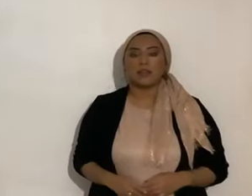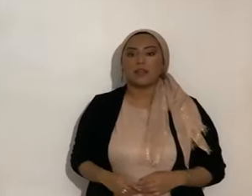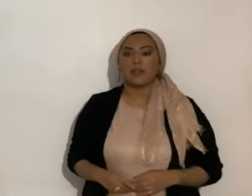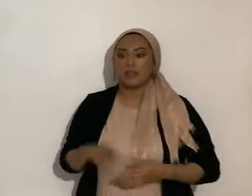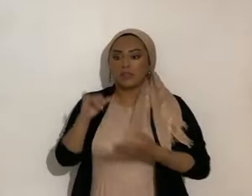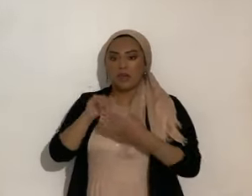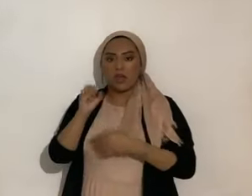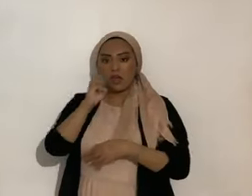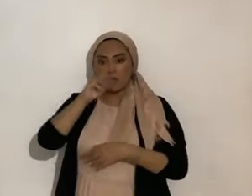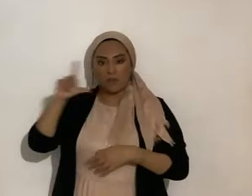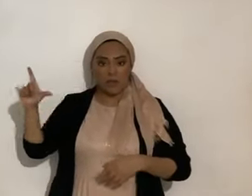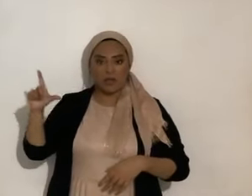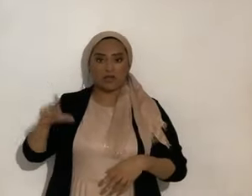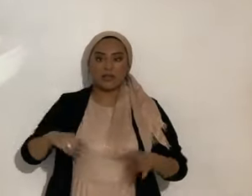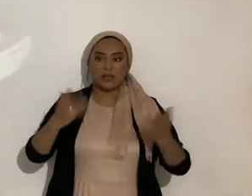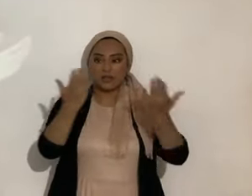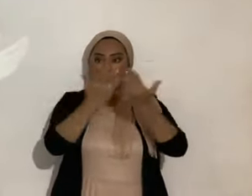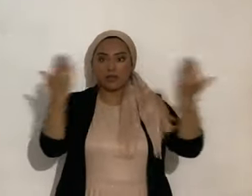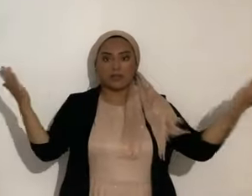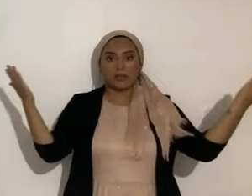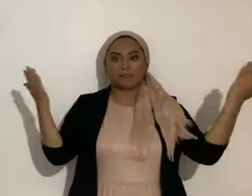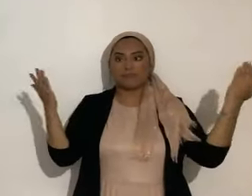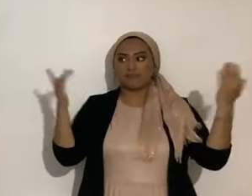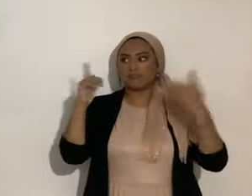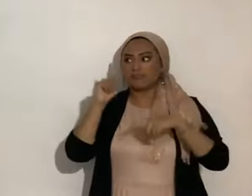muro, por ejemplo, ni siquiera lo ve.